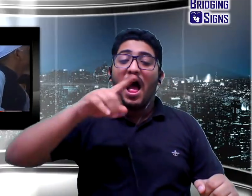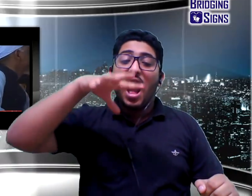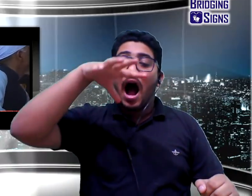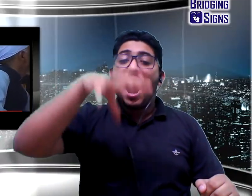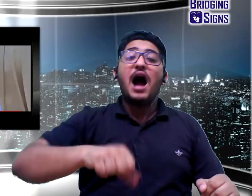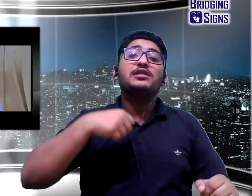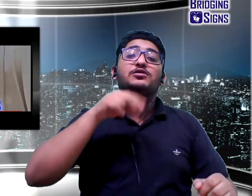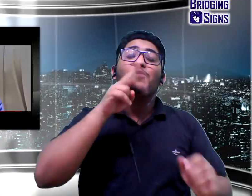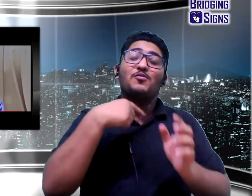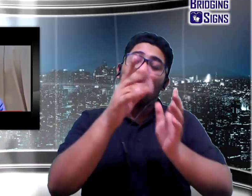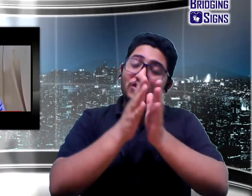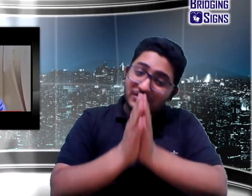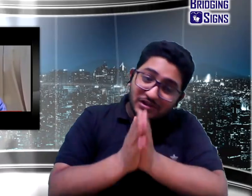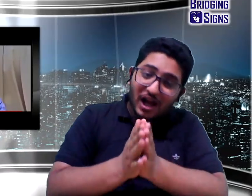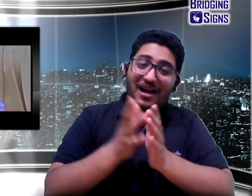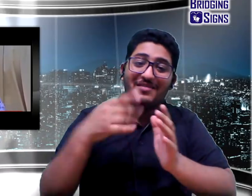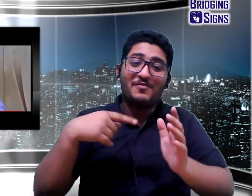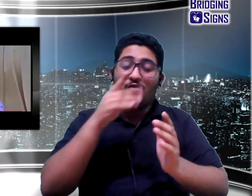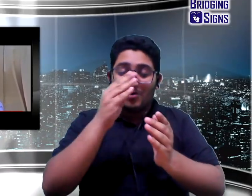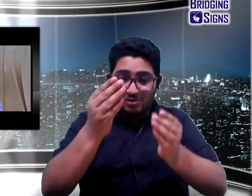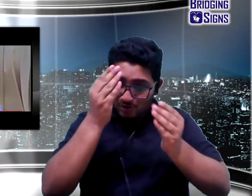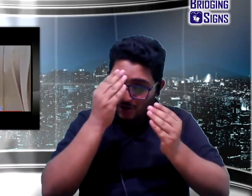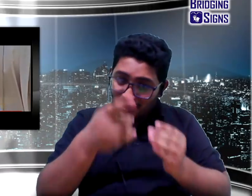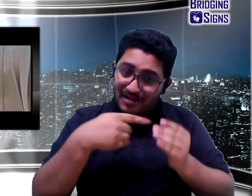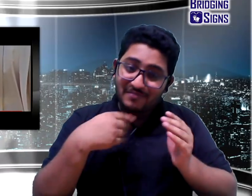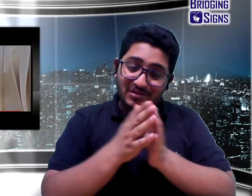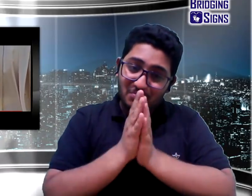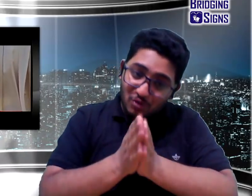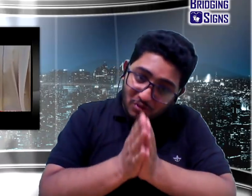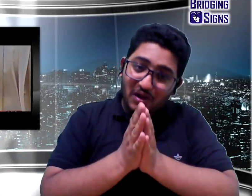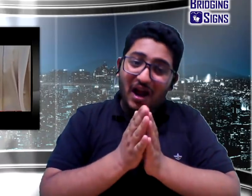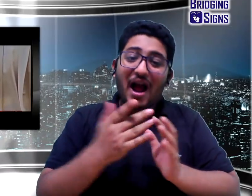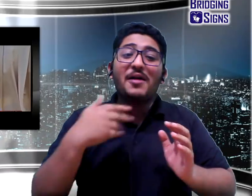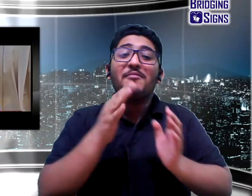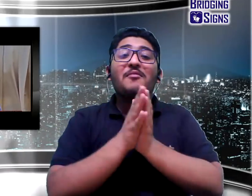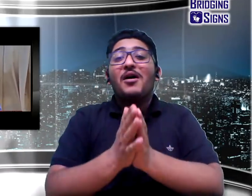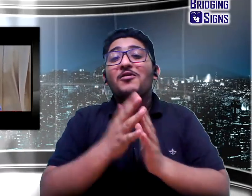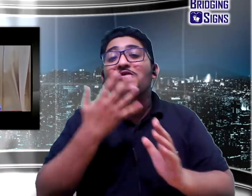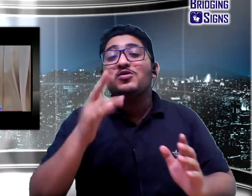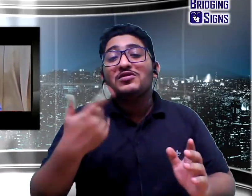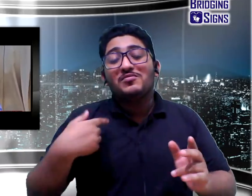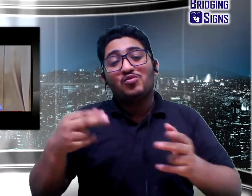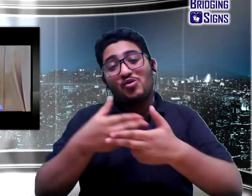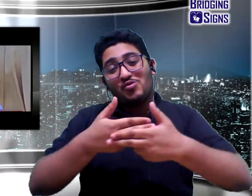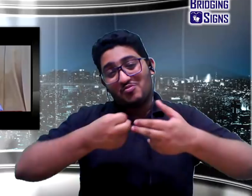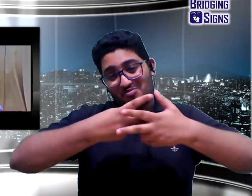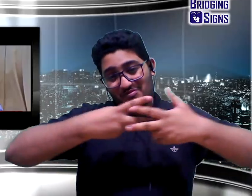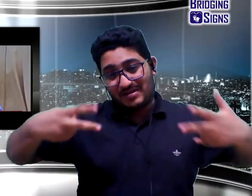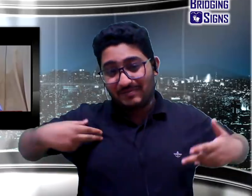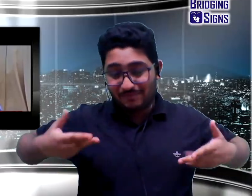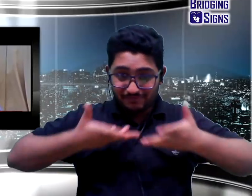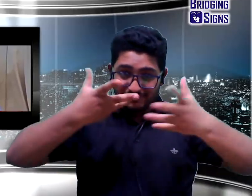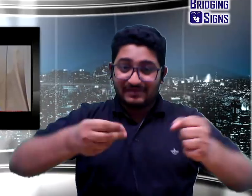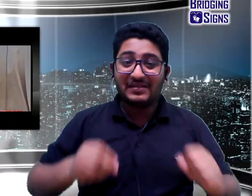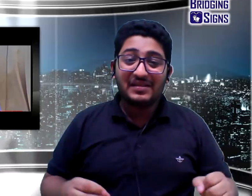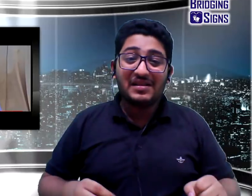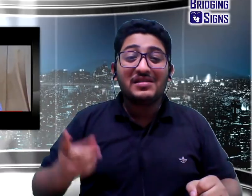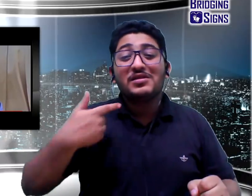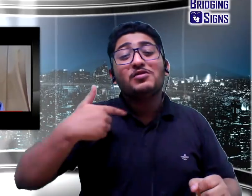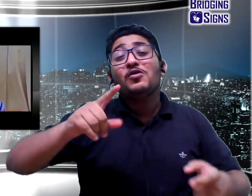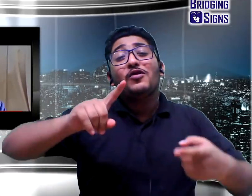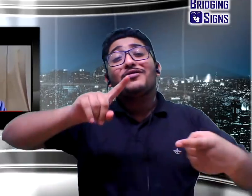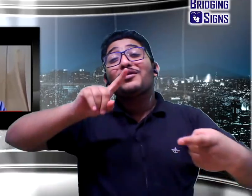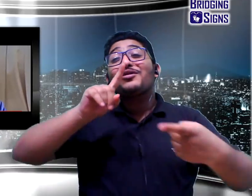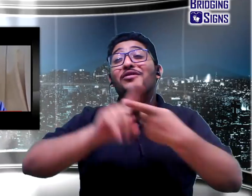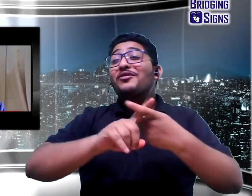धन्नवाद करदा, शुकराना करदा, ते एक गल कह के अपनी बाणी नूं विराम देना कि जिहड़ा यार